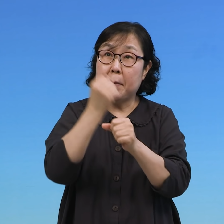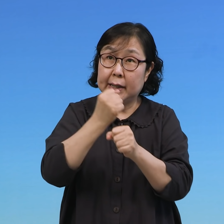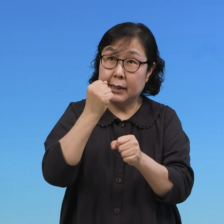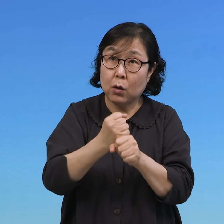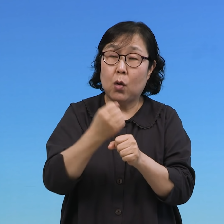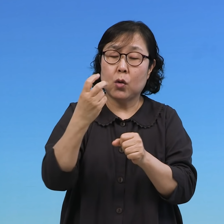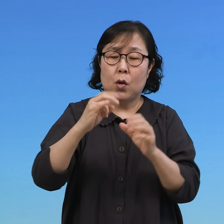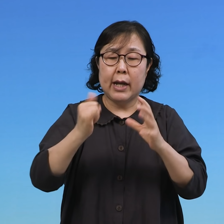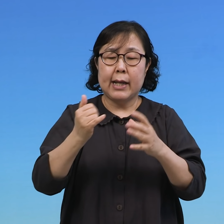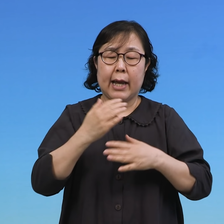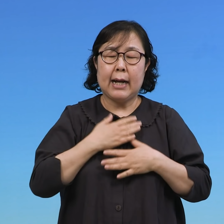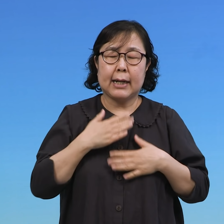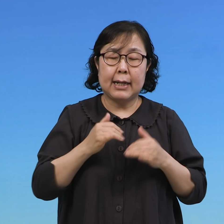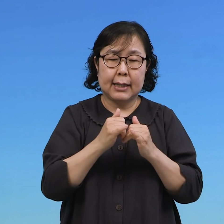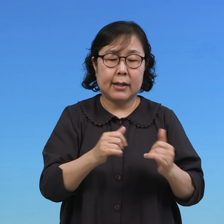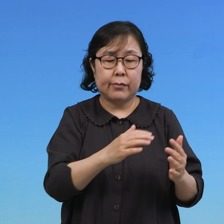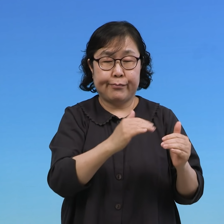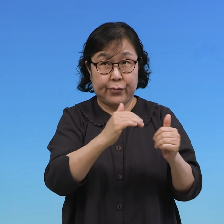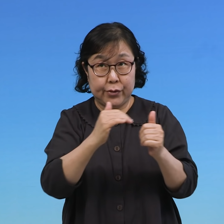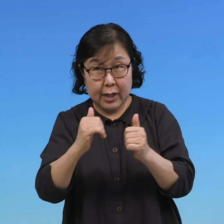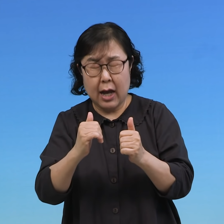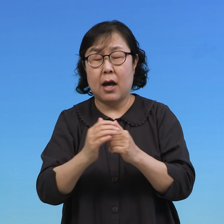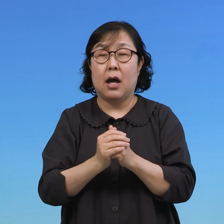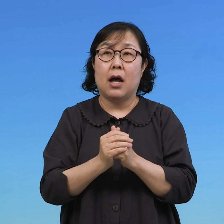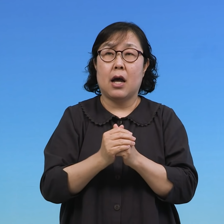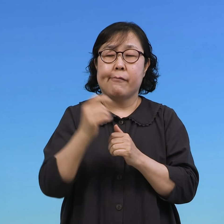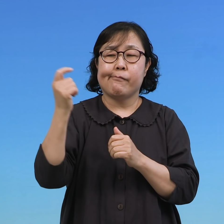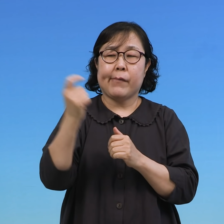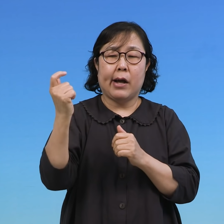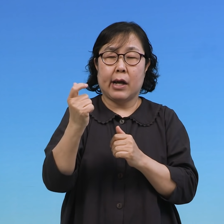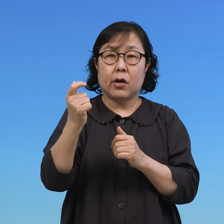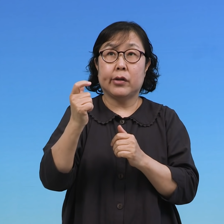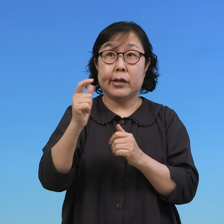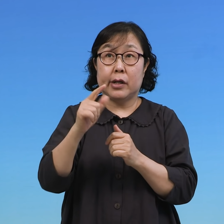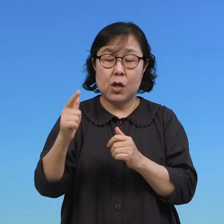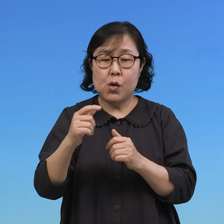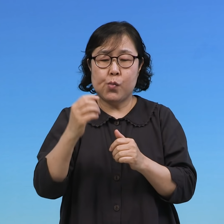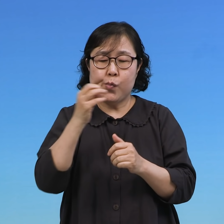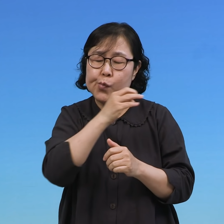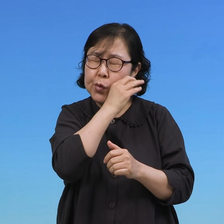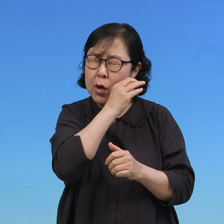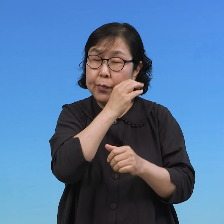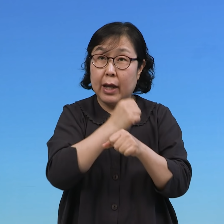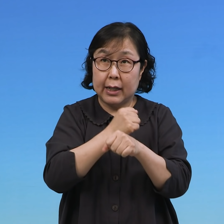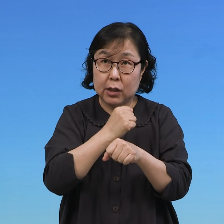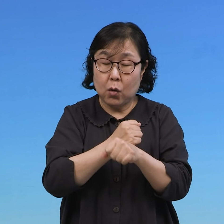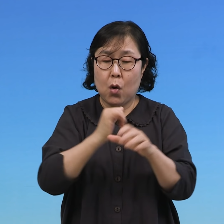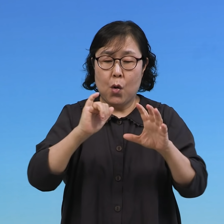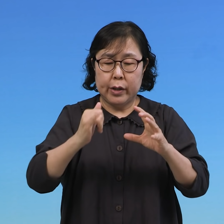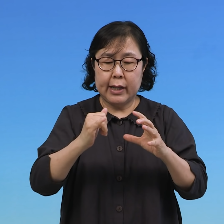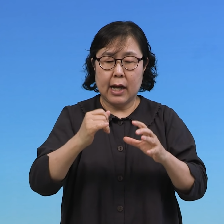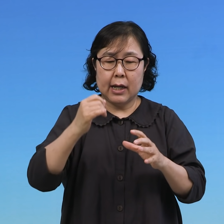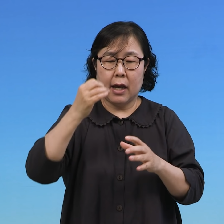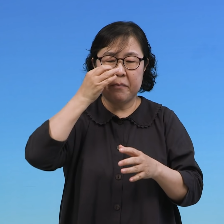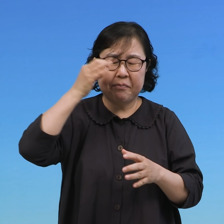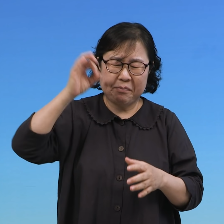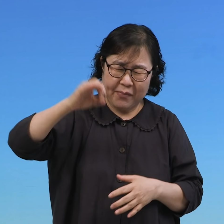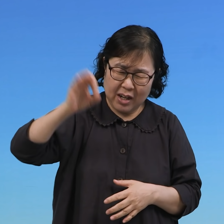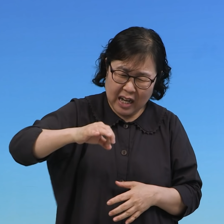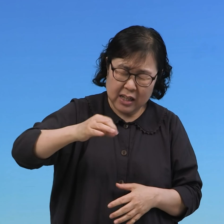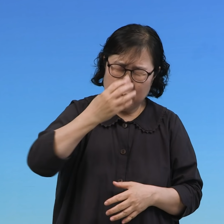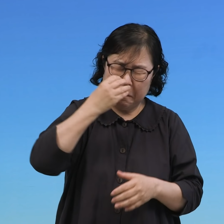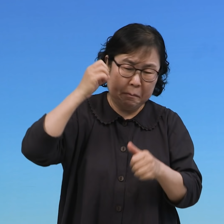하시고 세상에 약한 것들을 택하사 강한 것들을 부끄럽게 하려 하시며 하나님께서 세상에